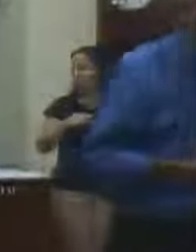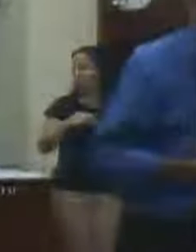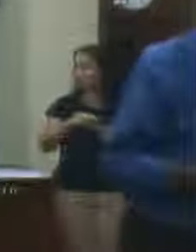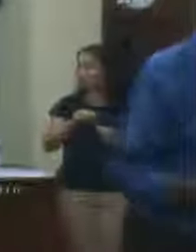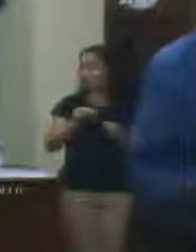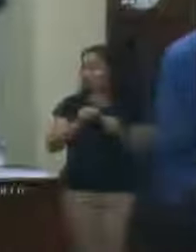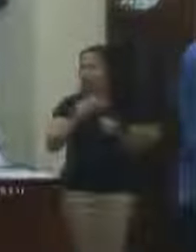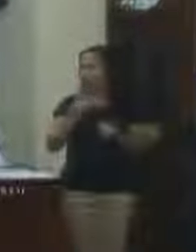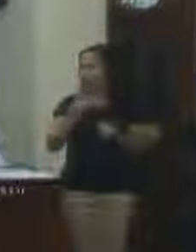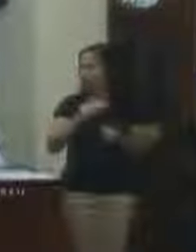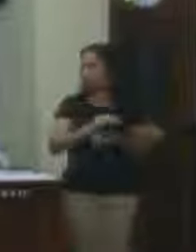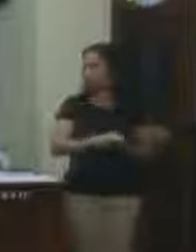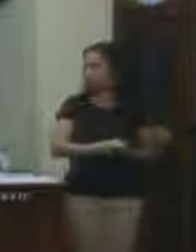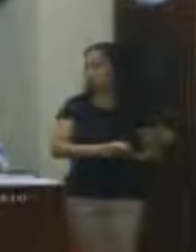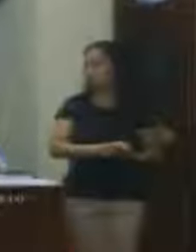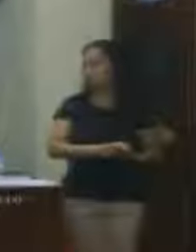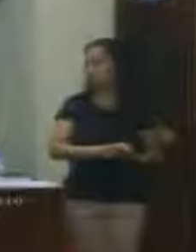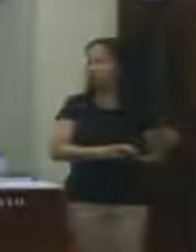fiz dois,